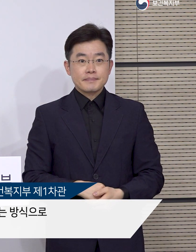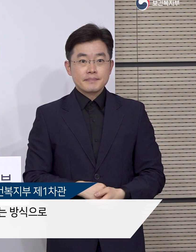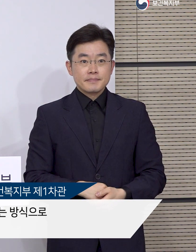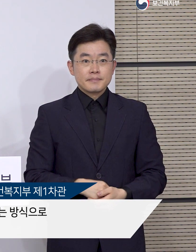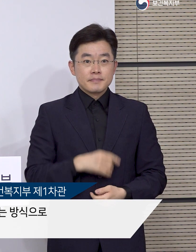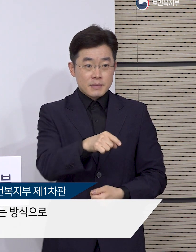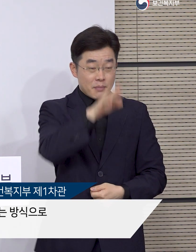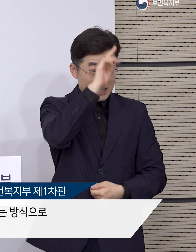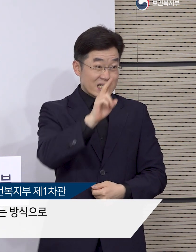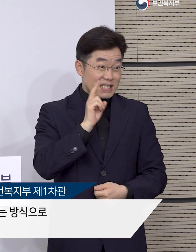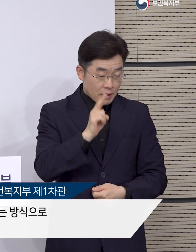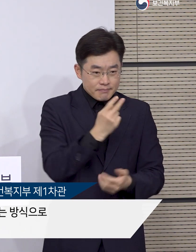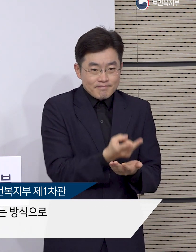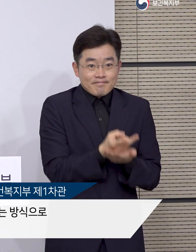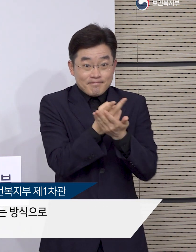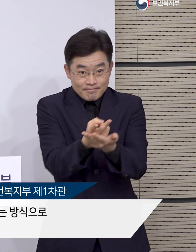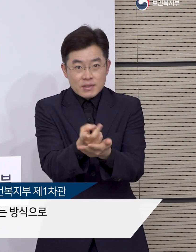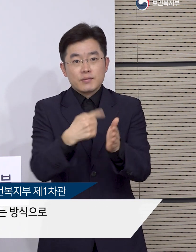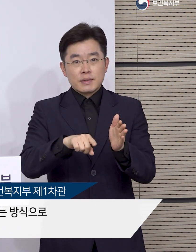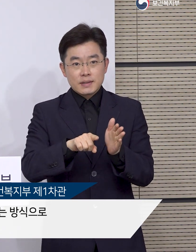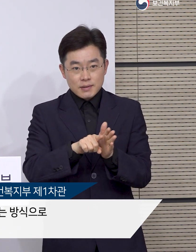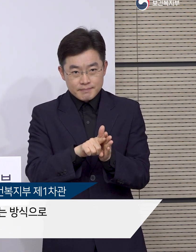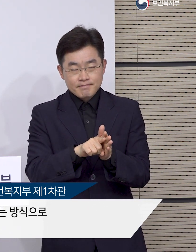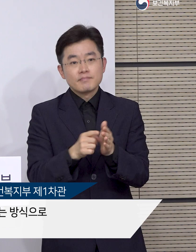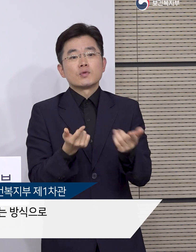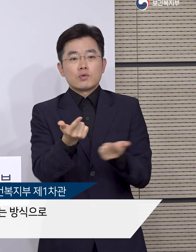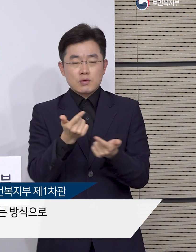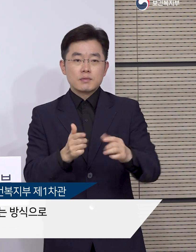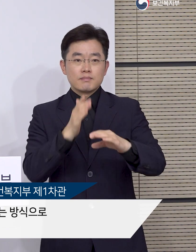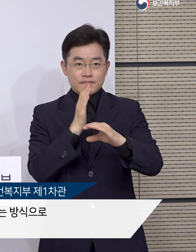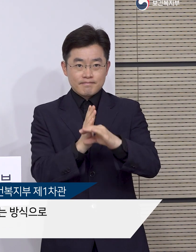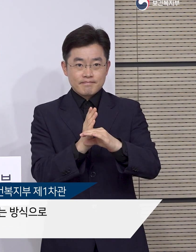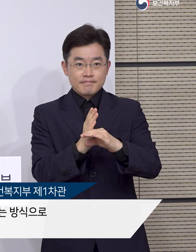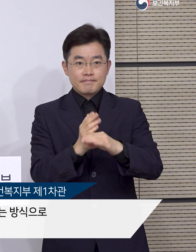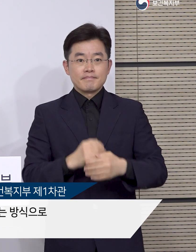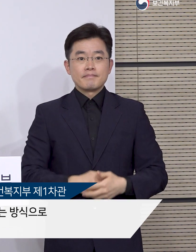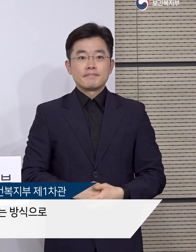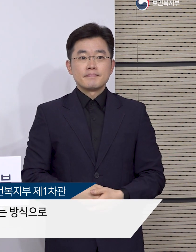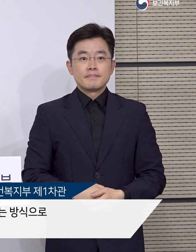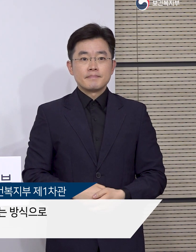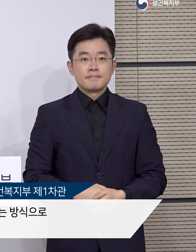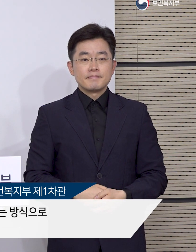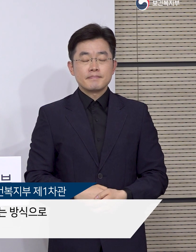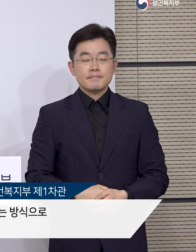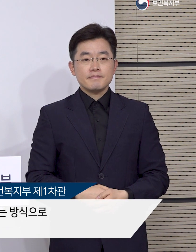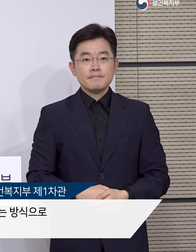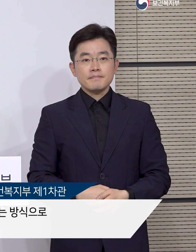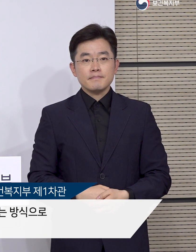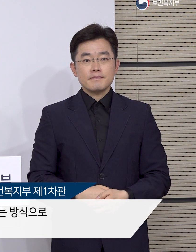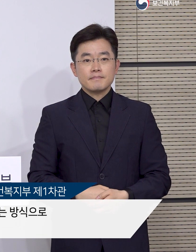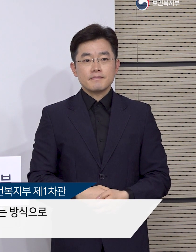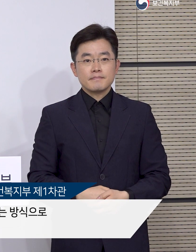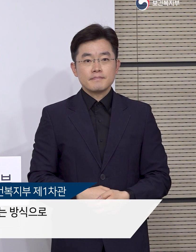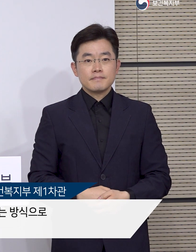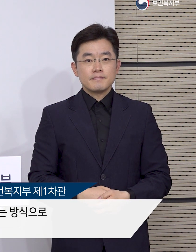중환자 병실로 동원하는 방식으로 중환자실 운영 체계를 변화시키고 있습니다.